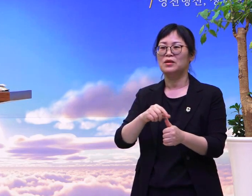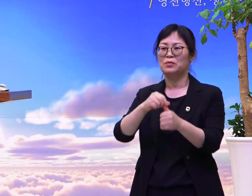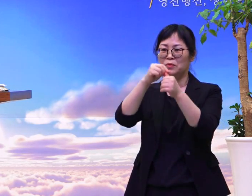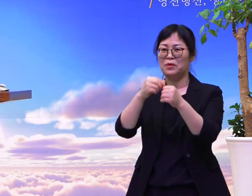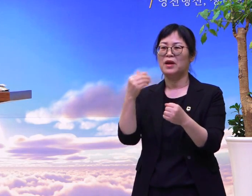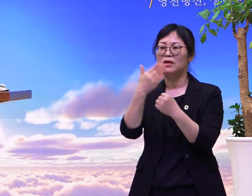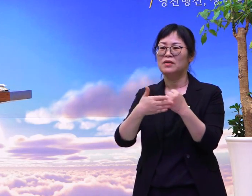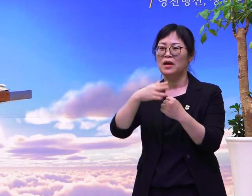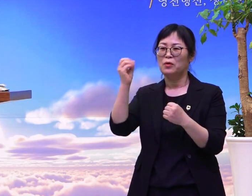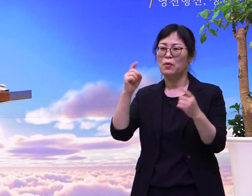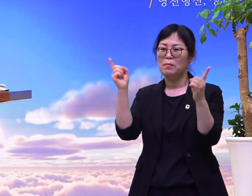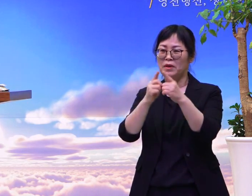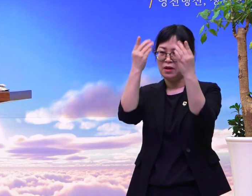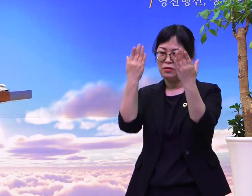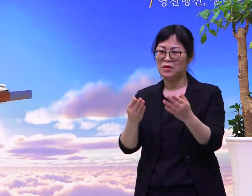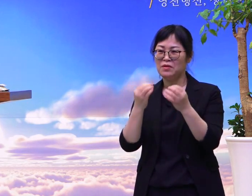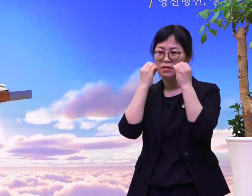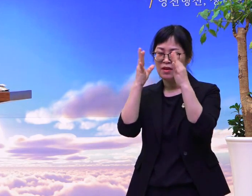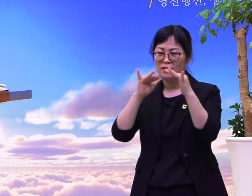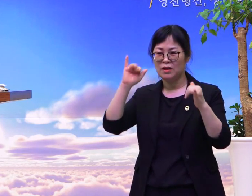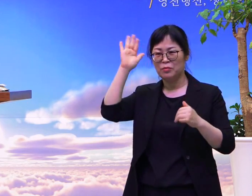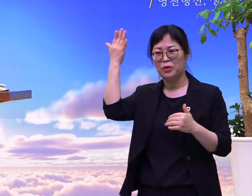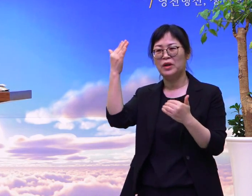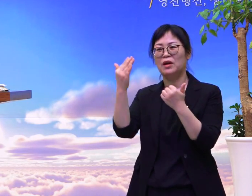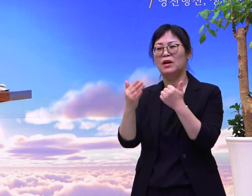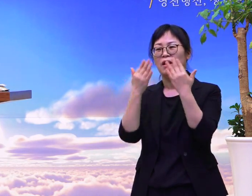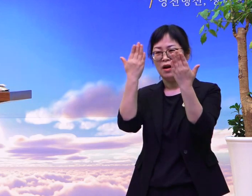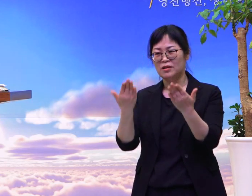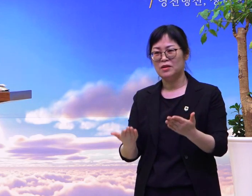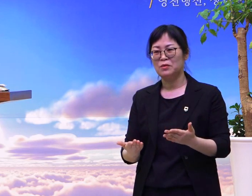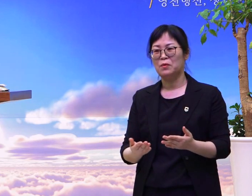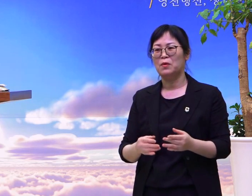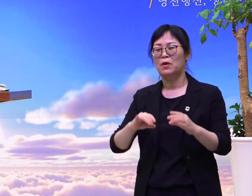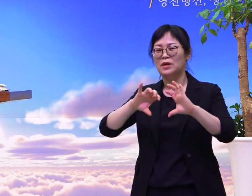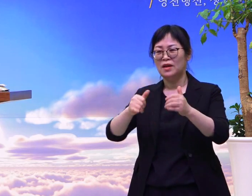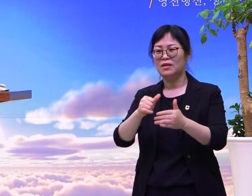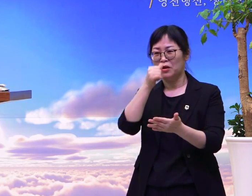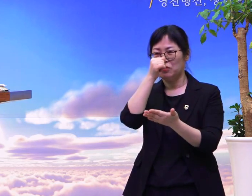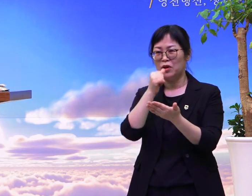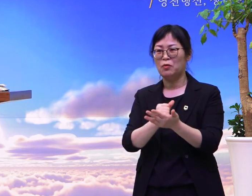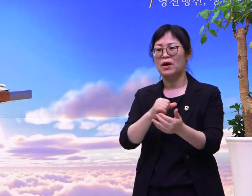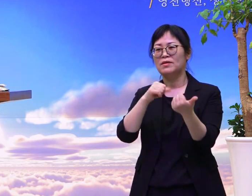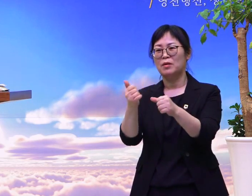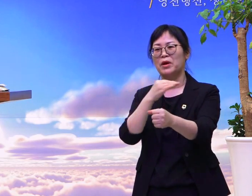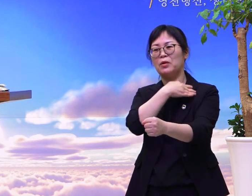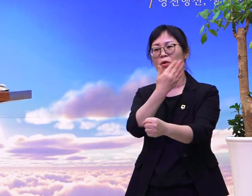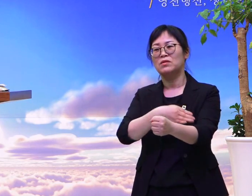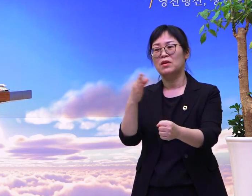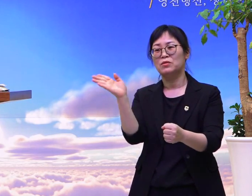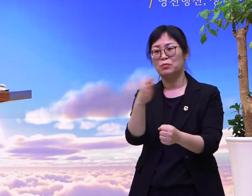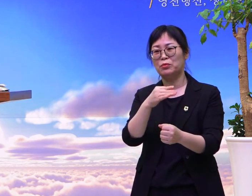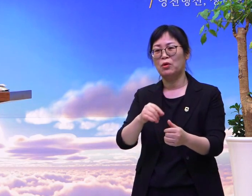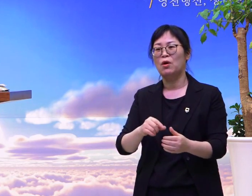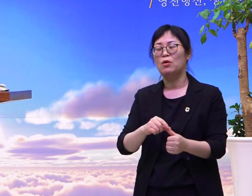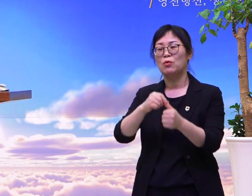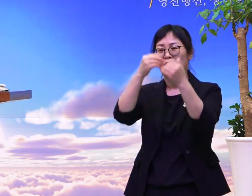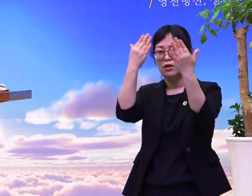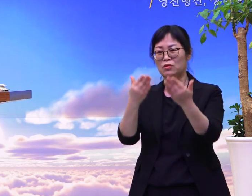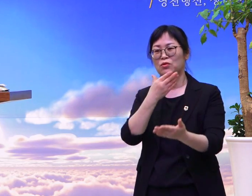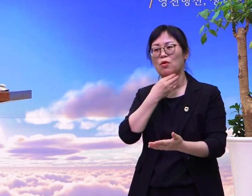만나주셔서 새 사람 되게 하시고 세상의 죄와 사망의 권세에서 구원하여 주시고 복음의 진리